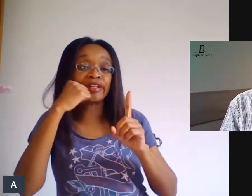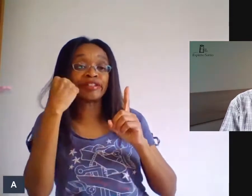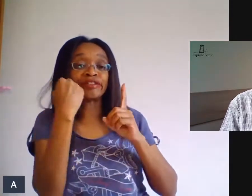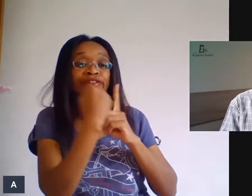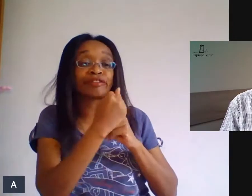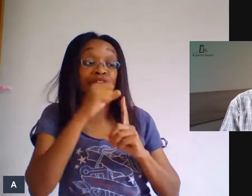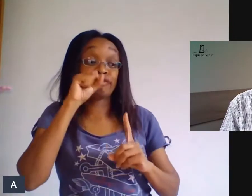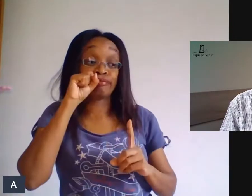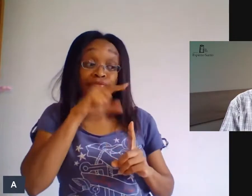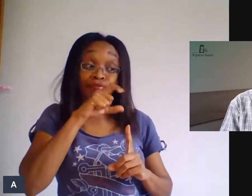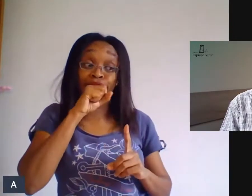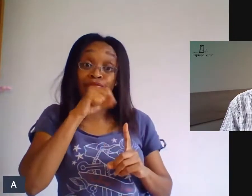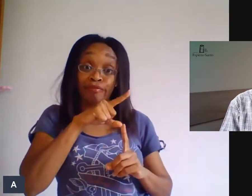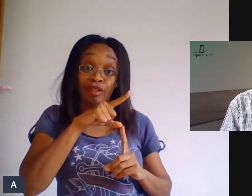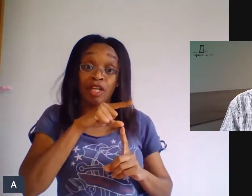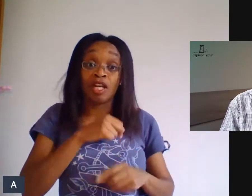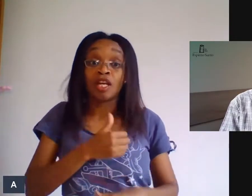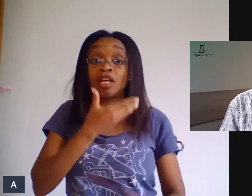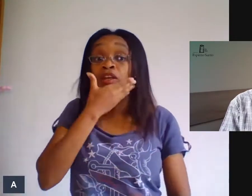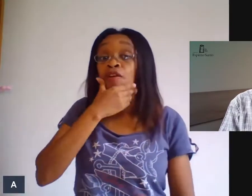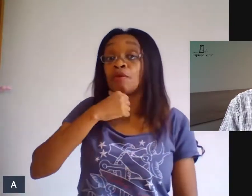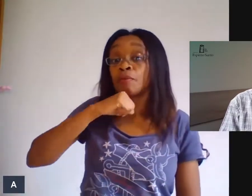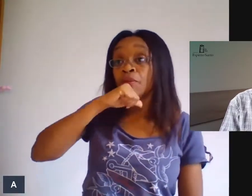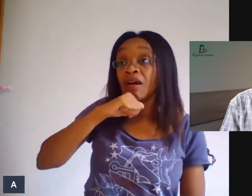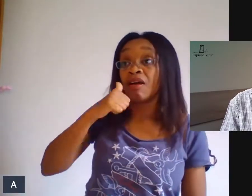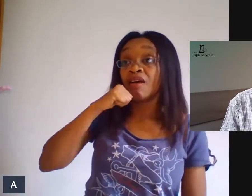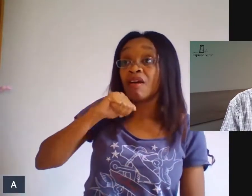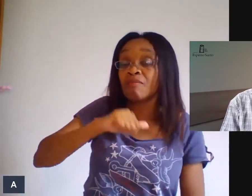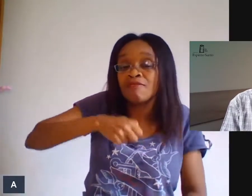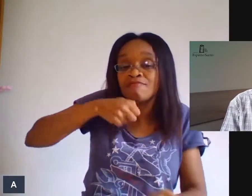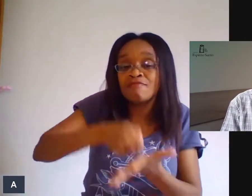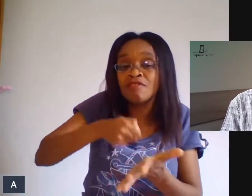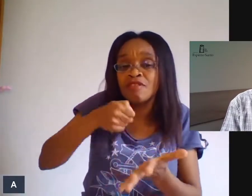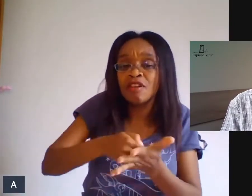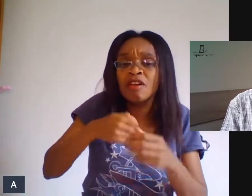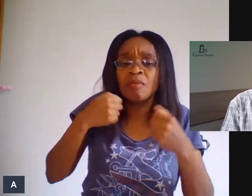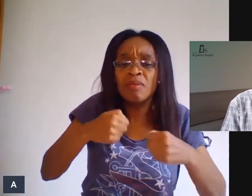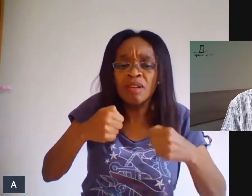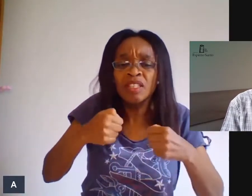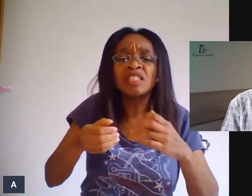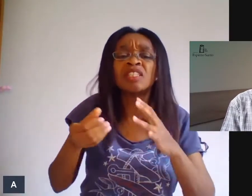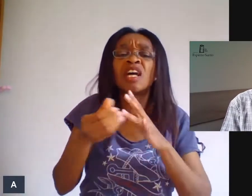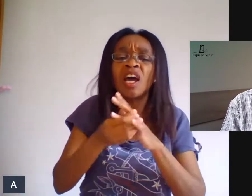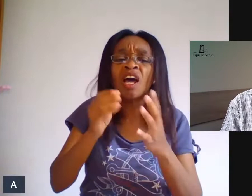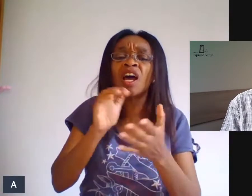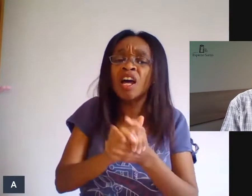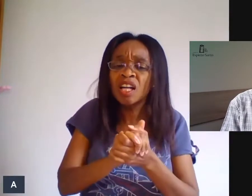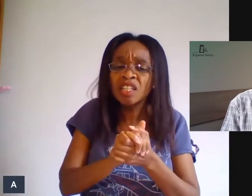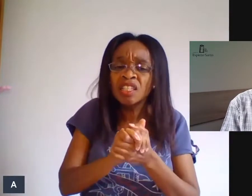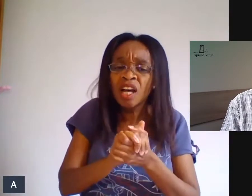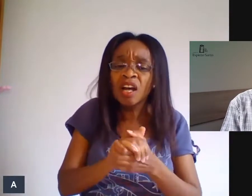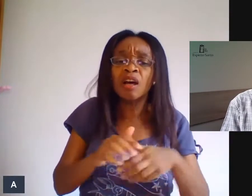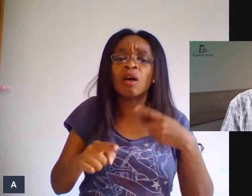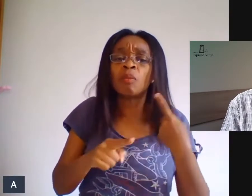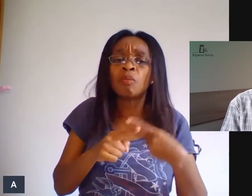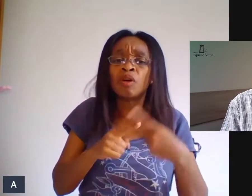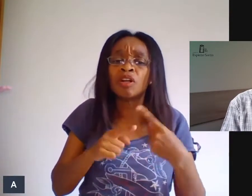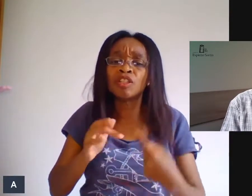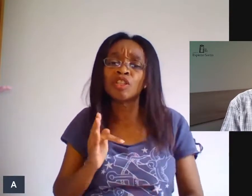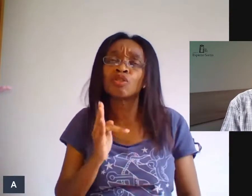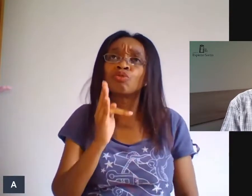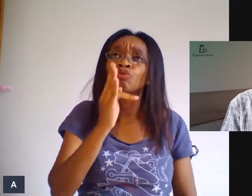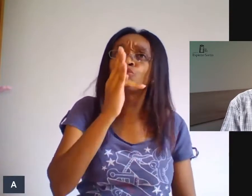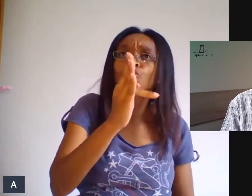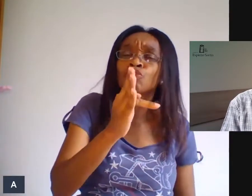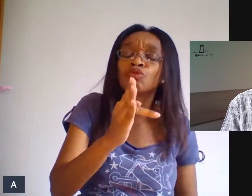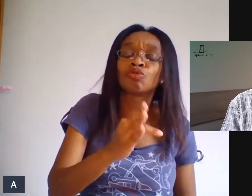os pais, né, forçando ela a se casar com medo da reputação futura dela, né, com medo se ela